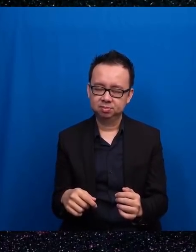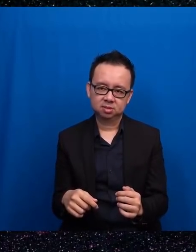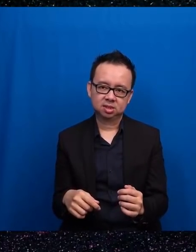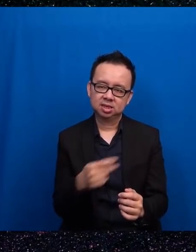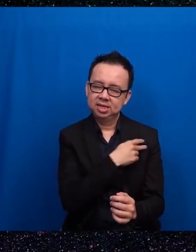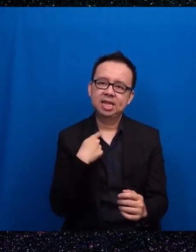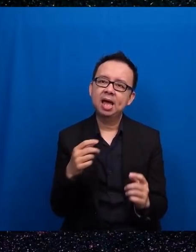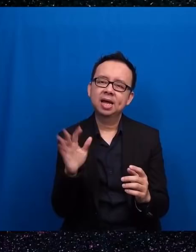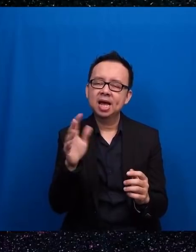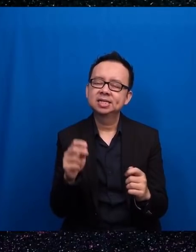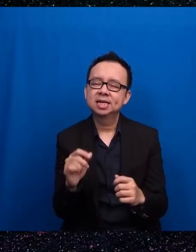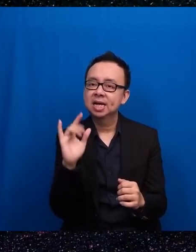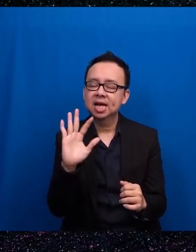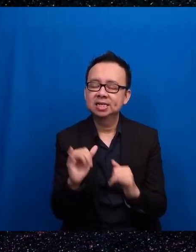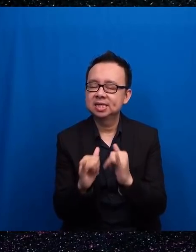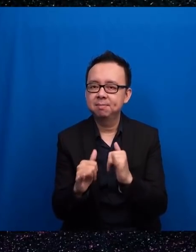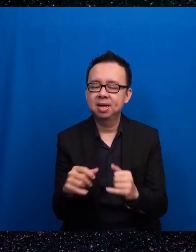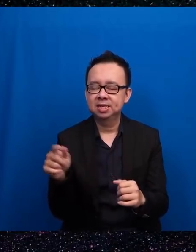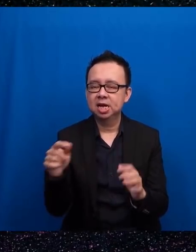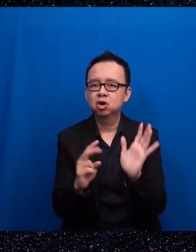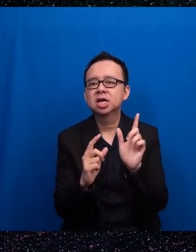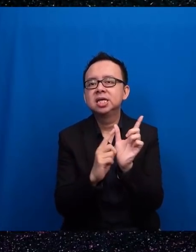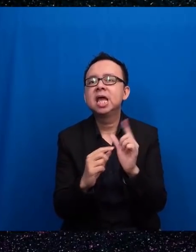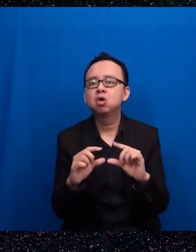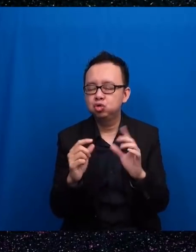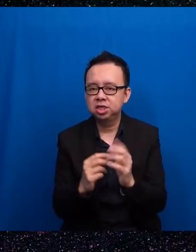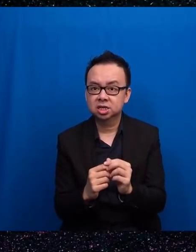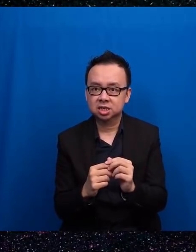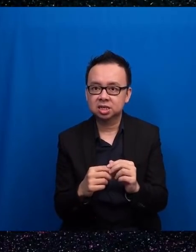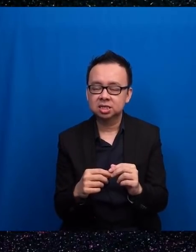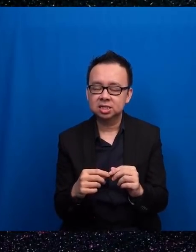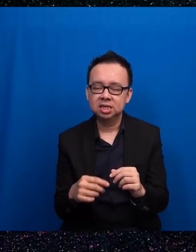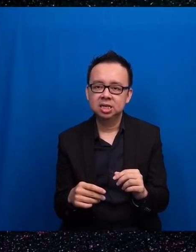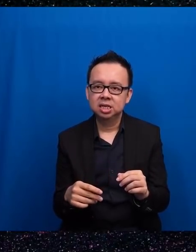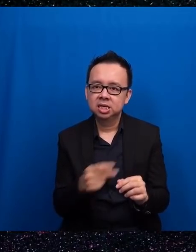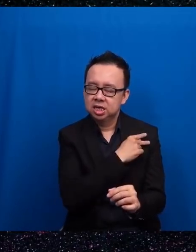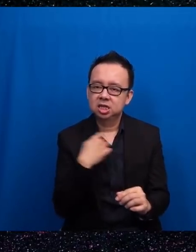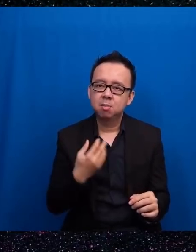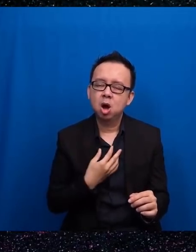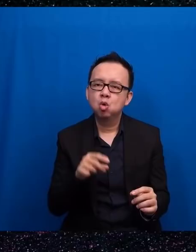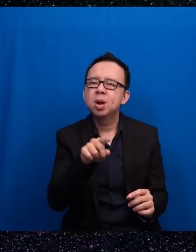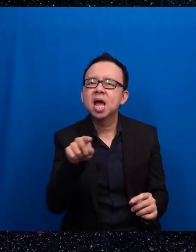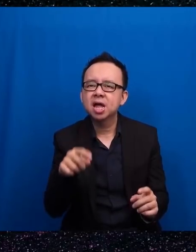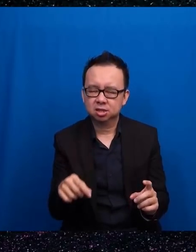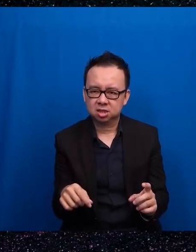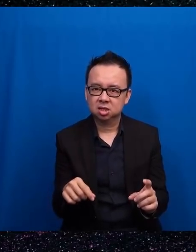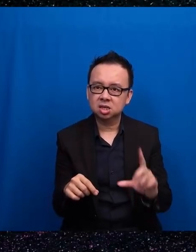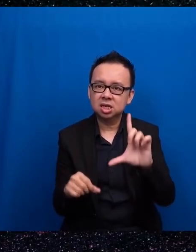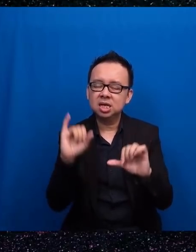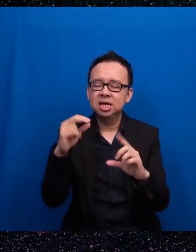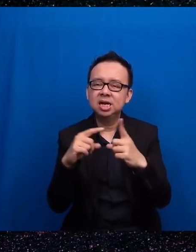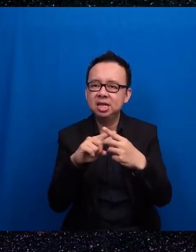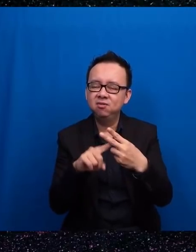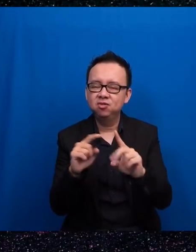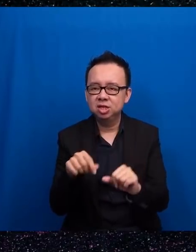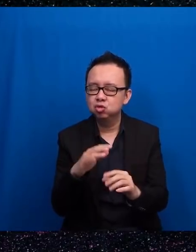baru diajarkan bahwa bukan itu yang menyelamatkan. Mau tekan tombol liftnya silahkan, intinya bukan nggak berbuat